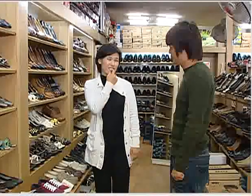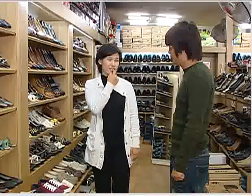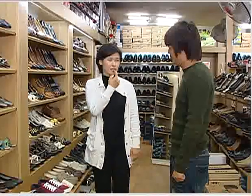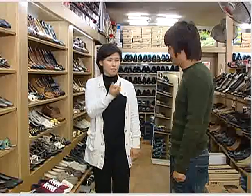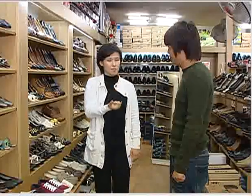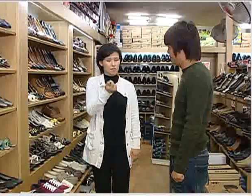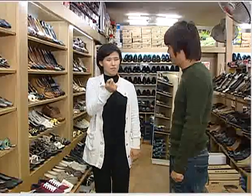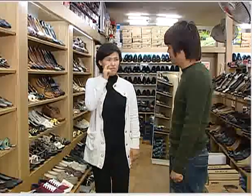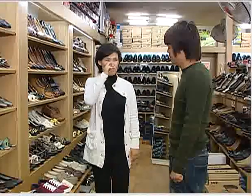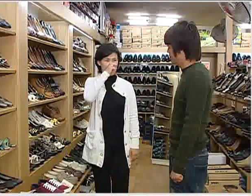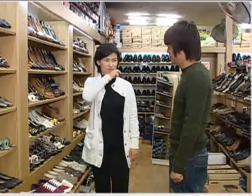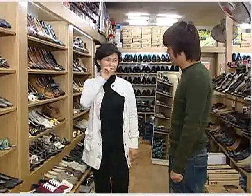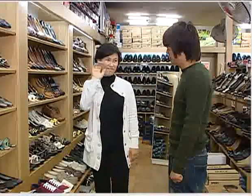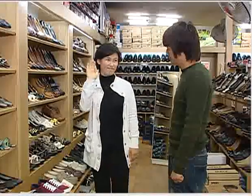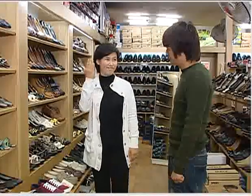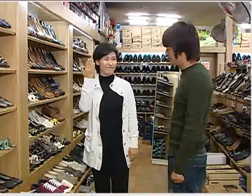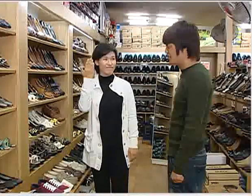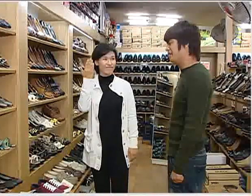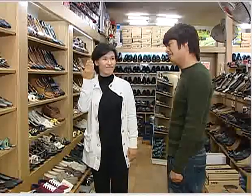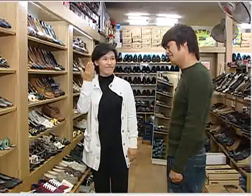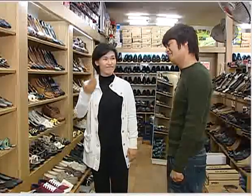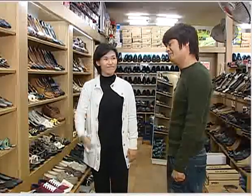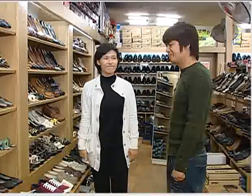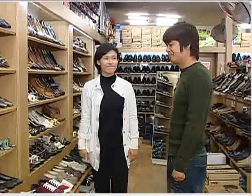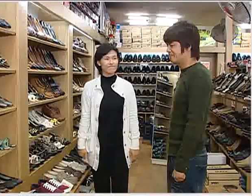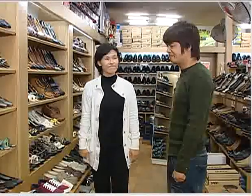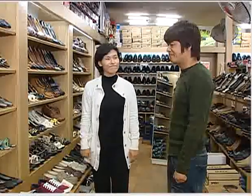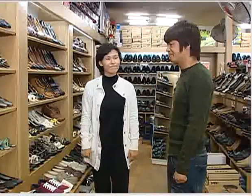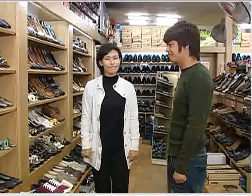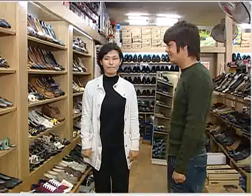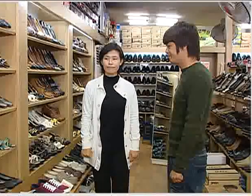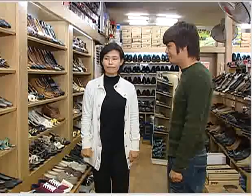흰색은 금방 더러워져요.